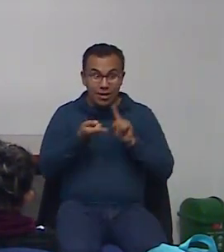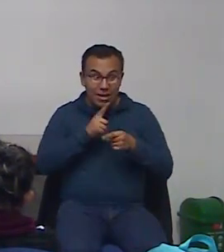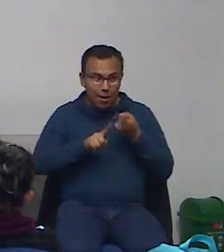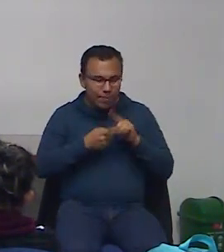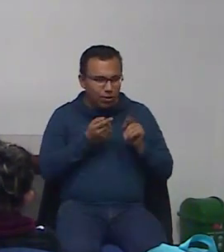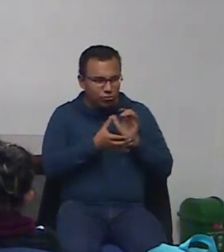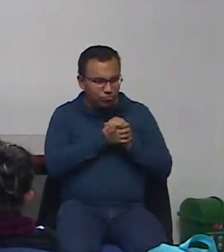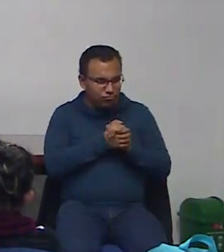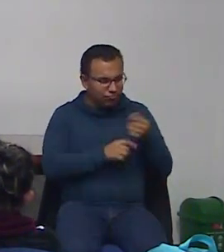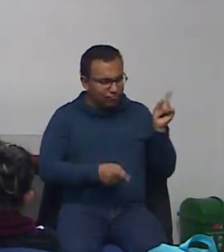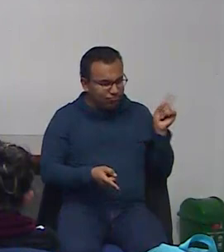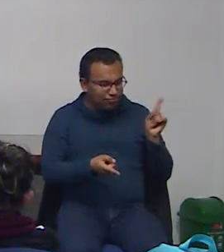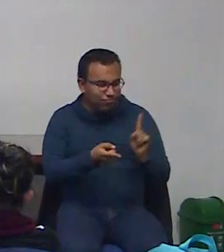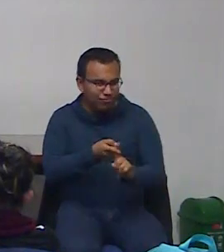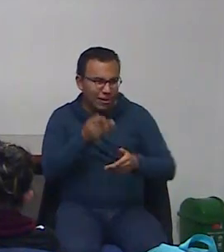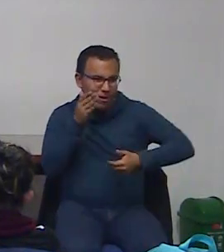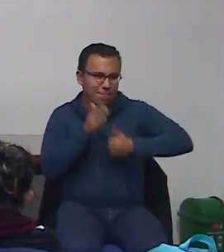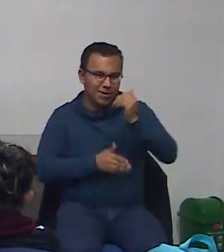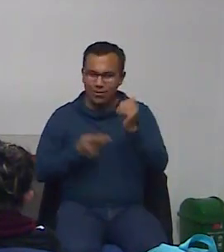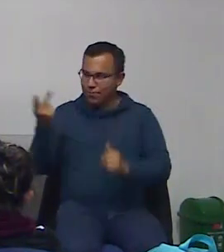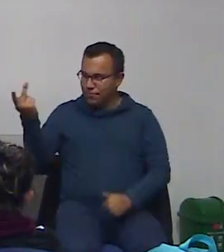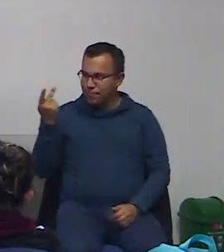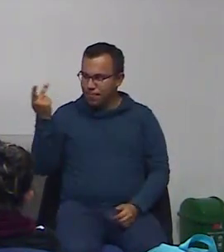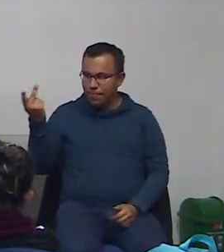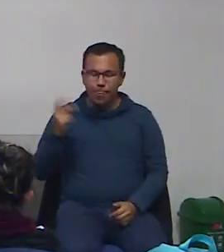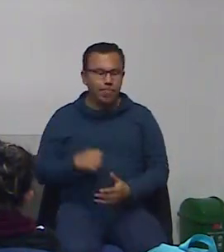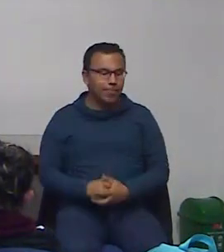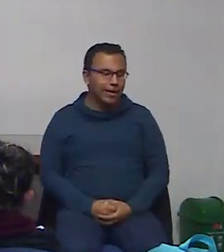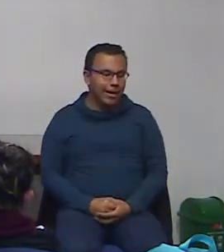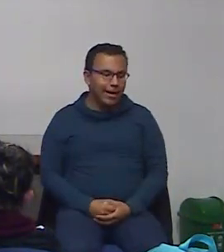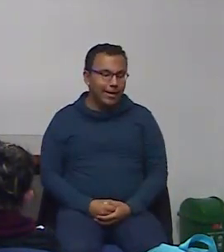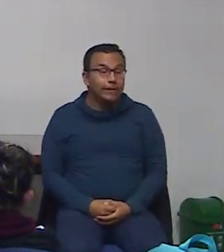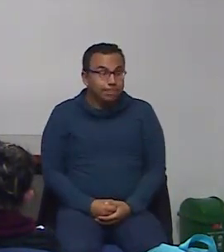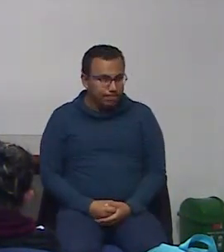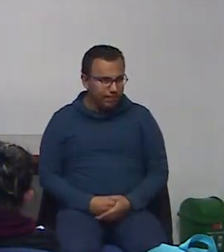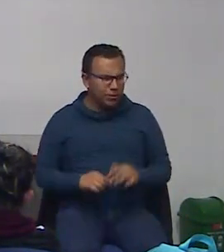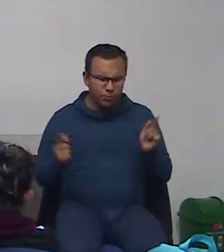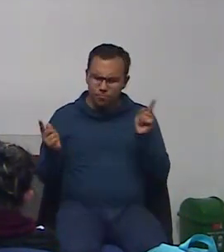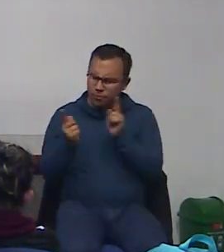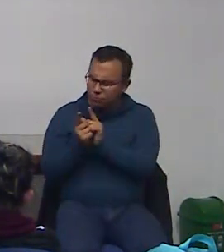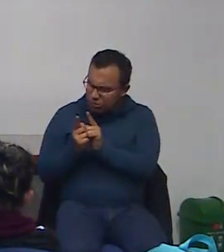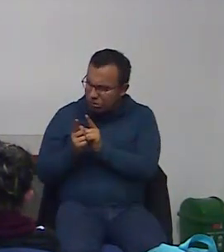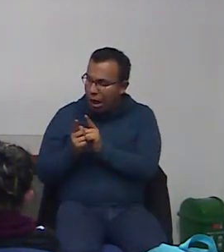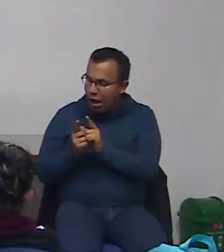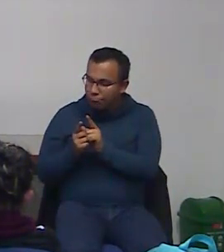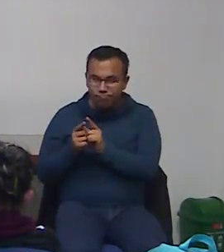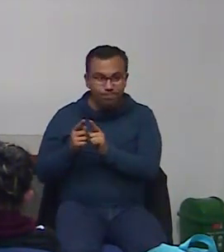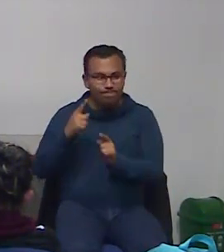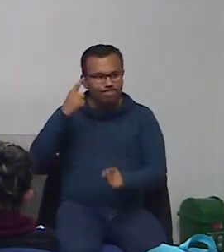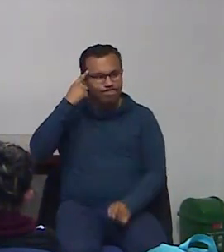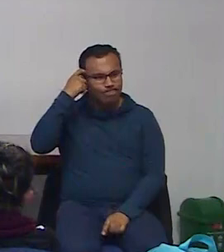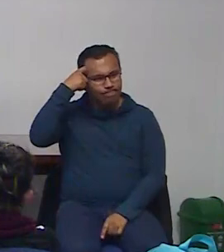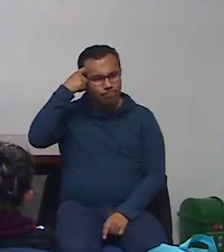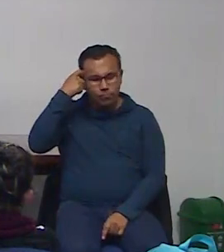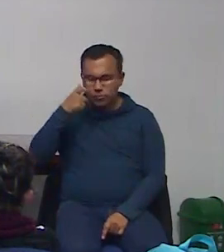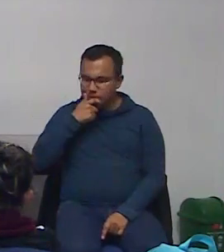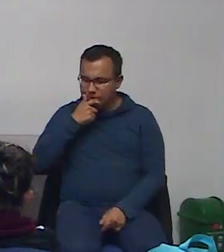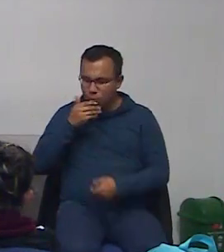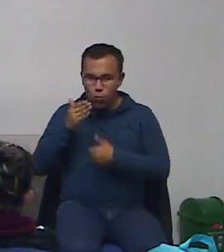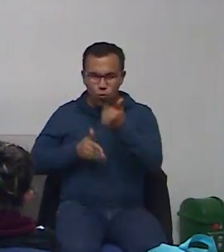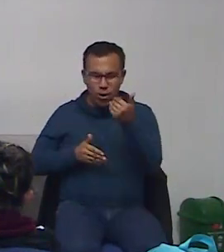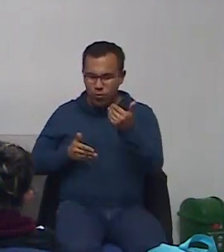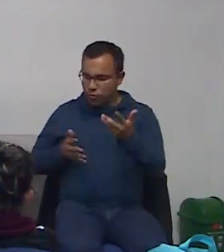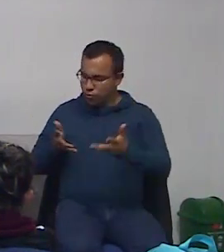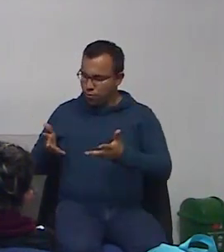día de hoy todavía Entonces ahí es donde la vida me pone un gran reto y es explorar cómo a